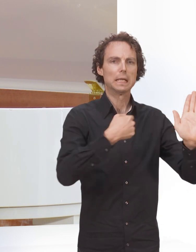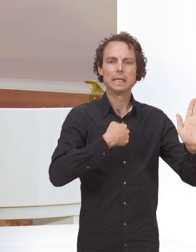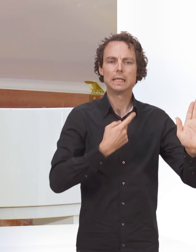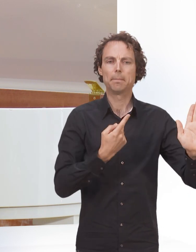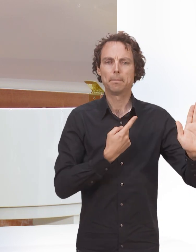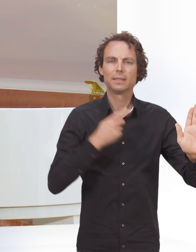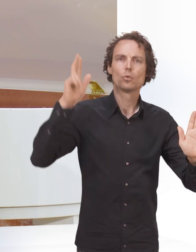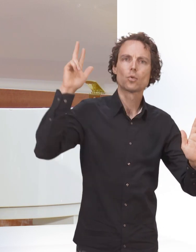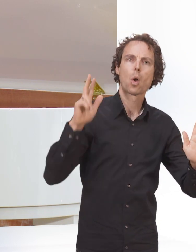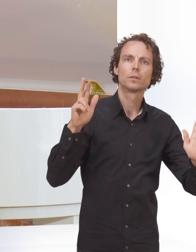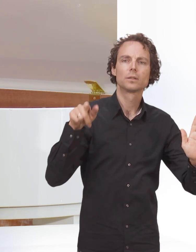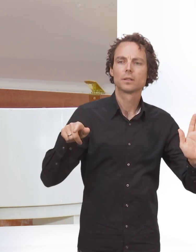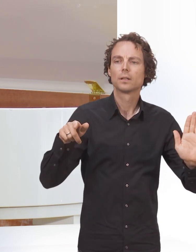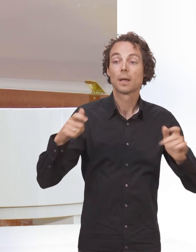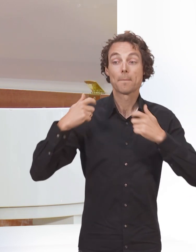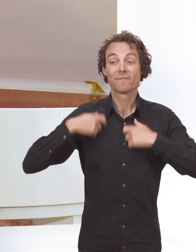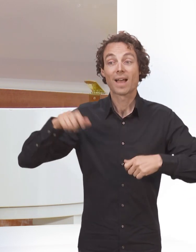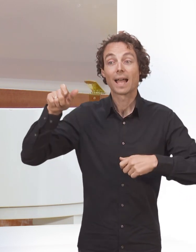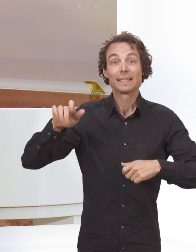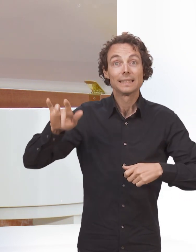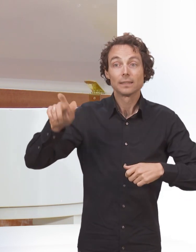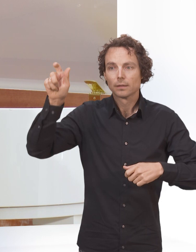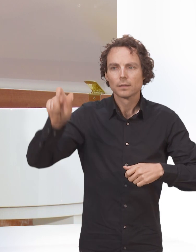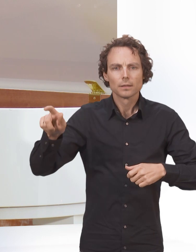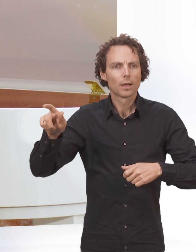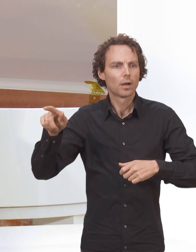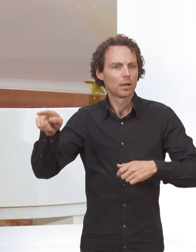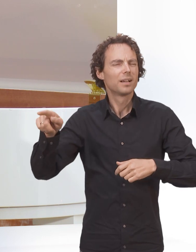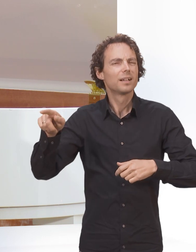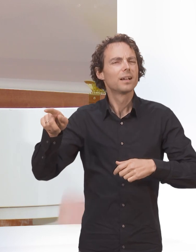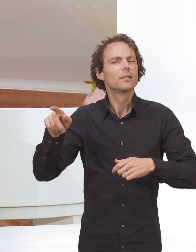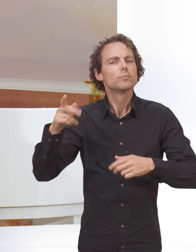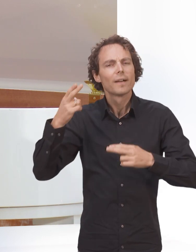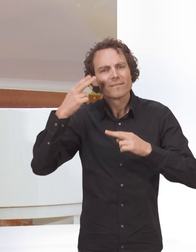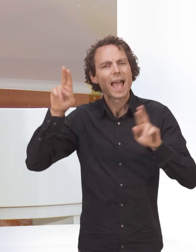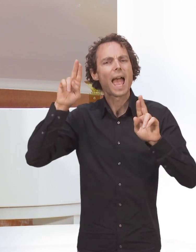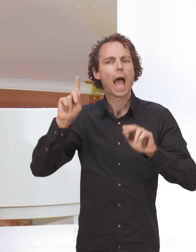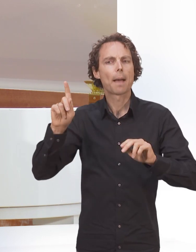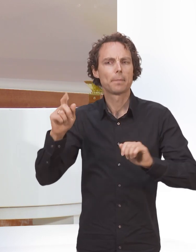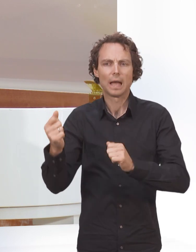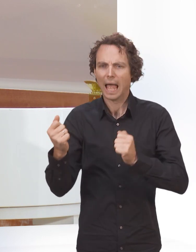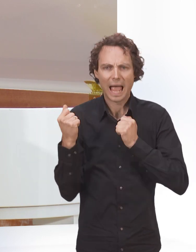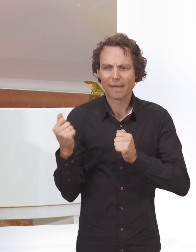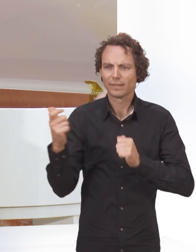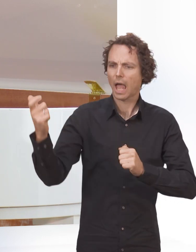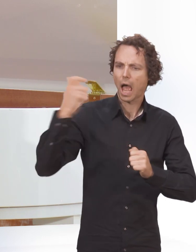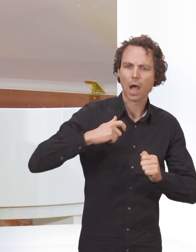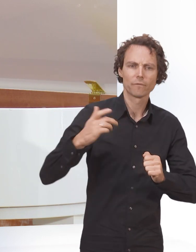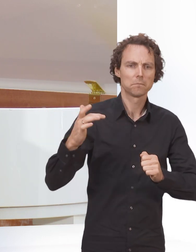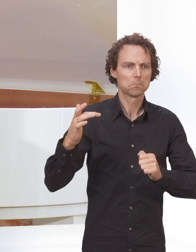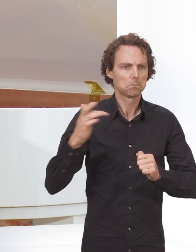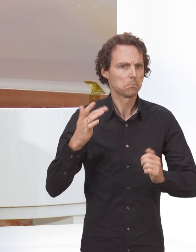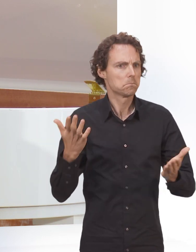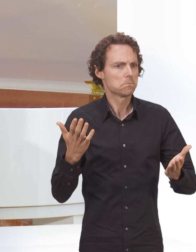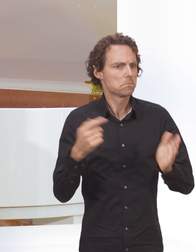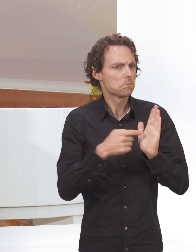mich heftig, also fair, aber sehr heftig angemacht. Und dann habe ich, das war